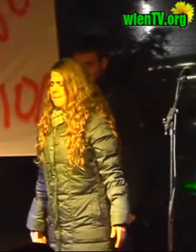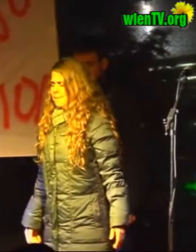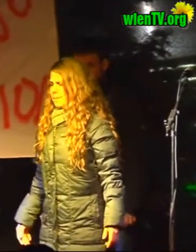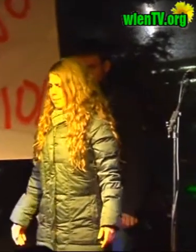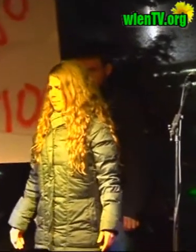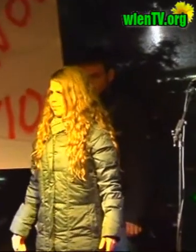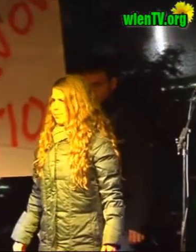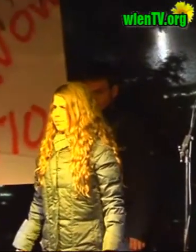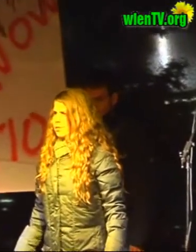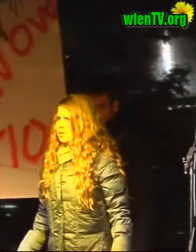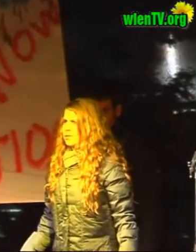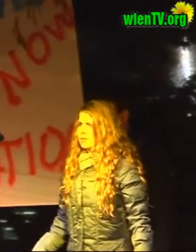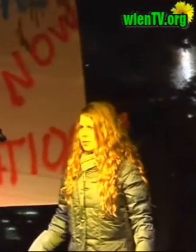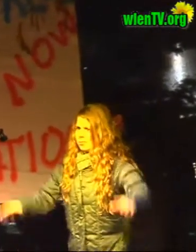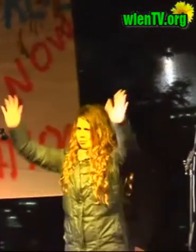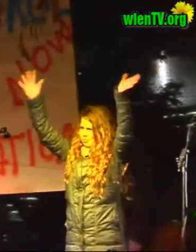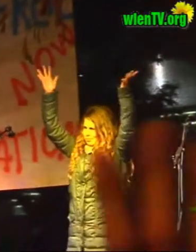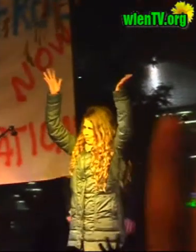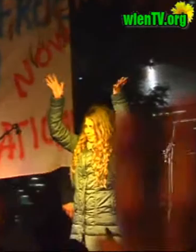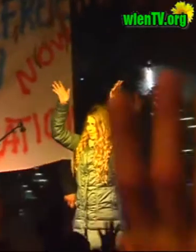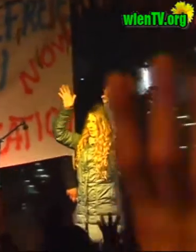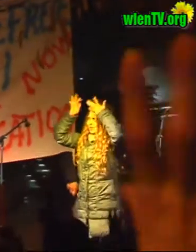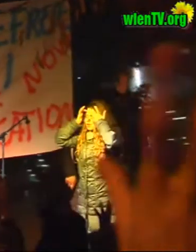nicht gut, wir möchten was ändern.